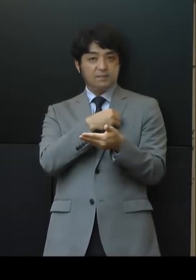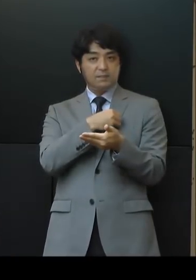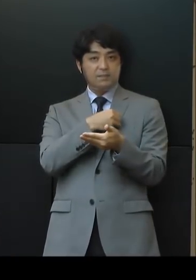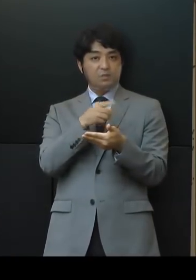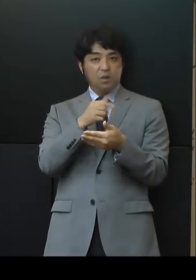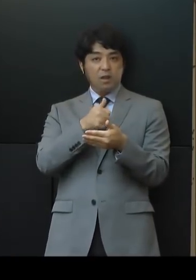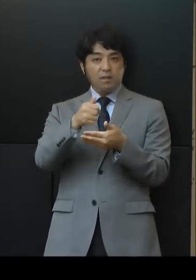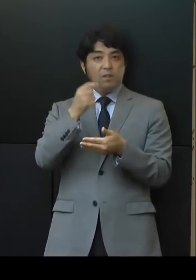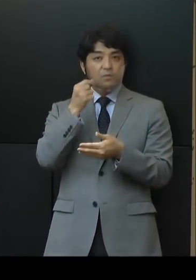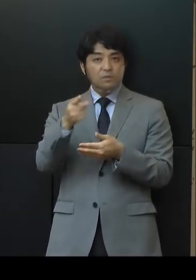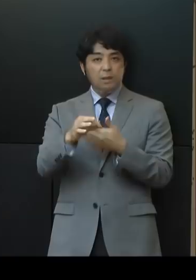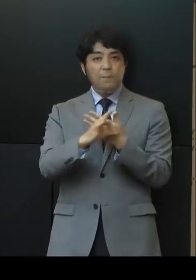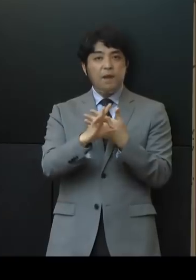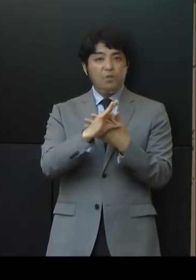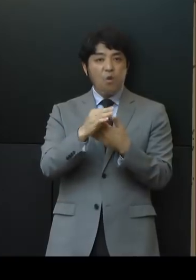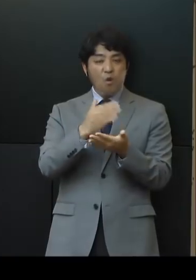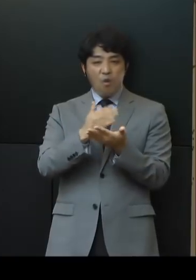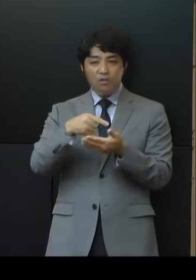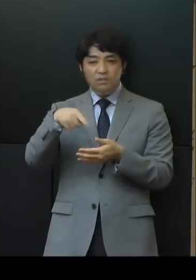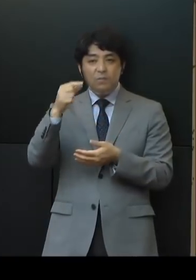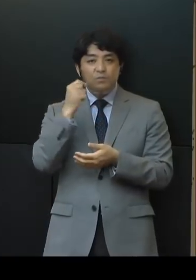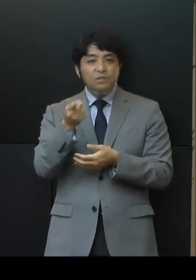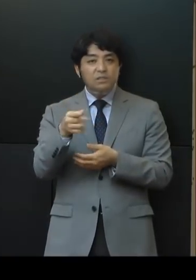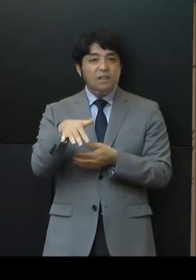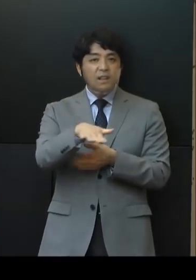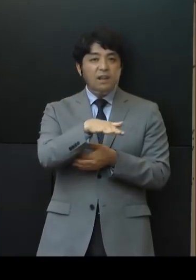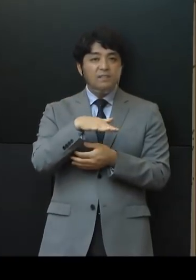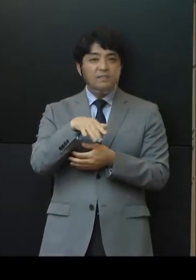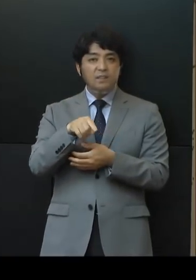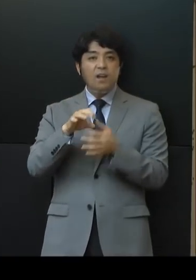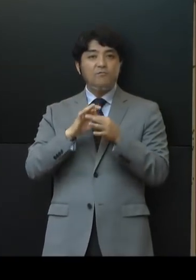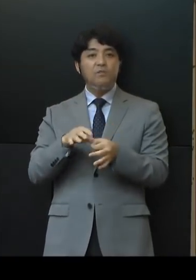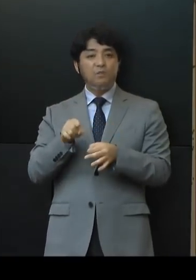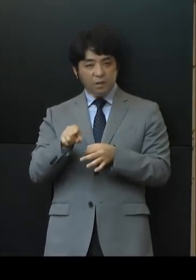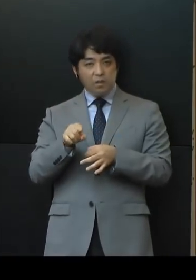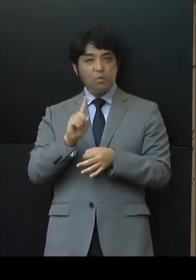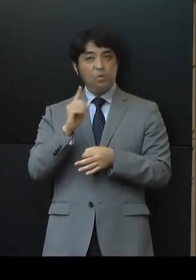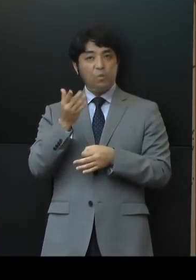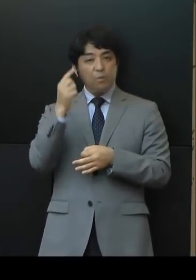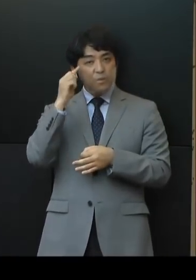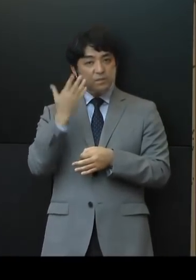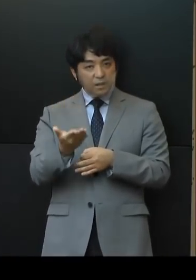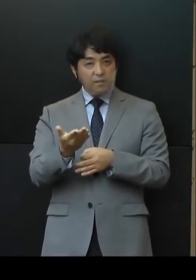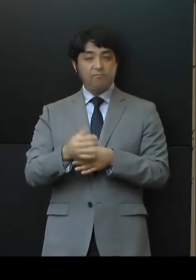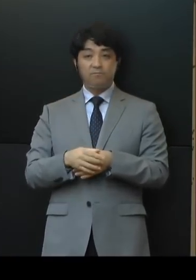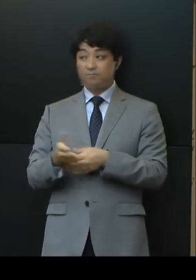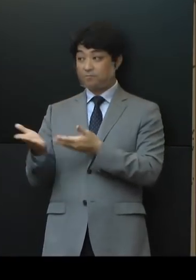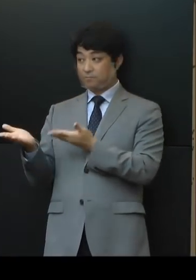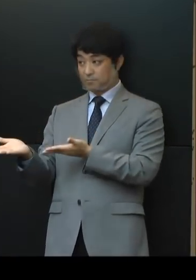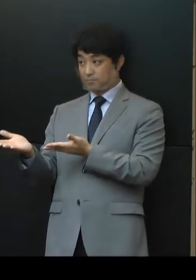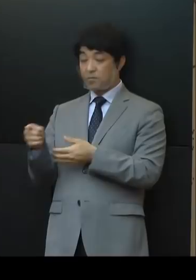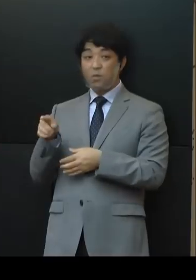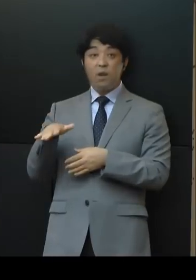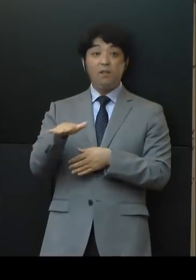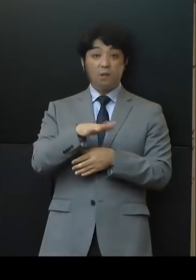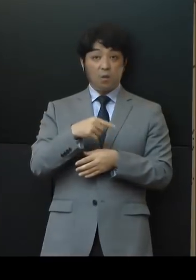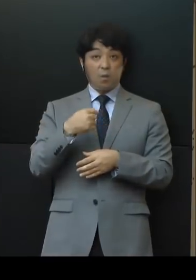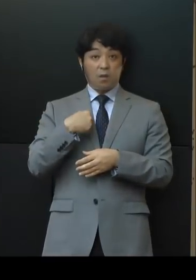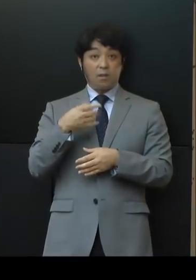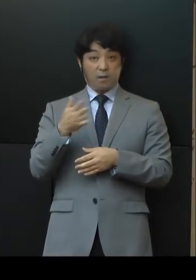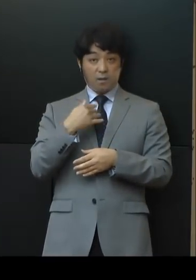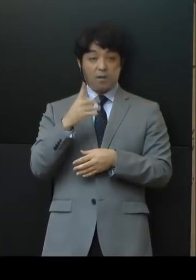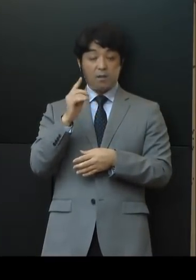ると思いますね。その関連の点ではどうでしょうか。 その点についてはですね、私の方から、富川副知事